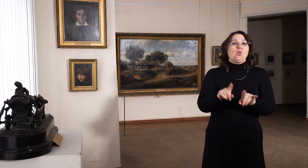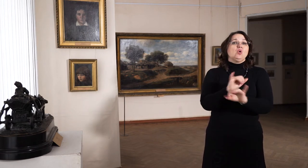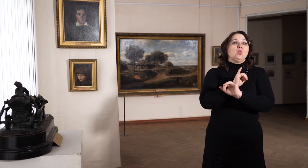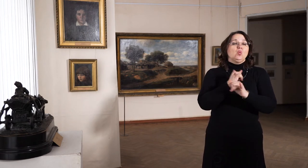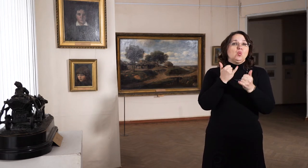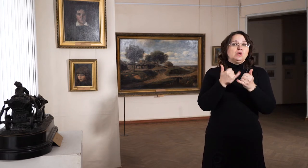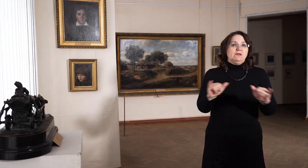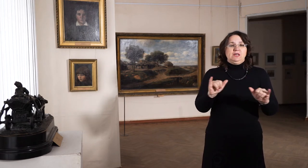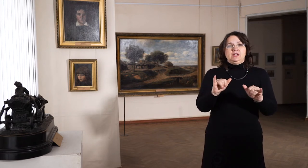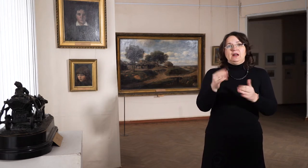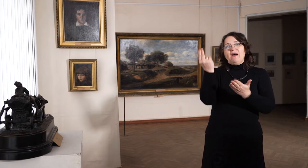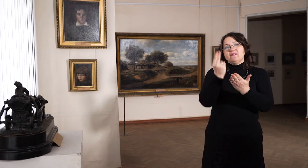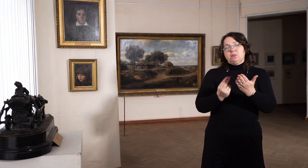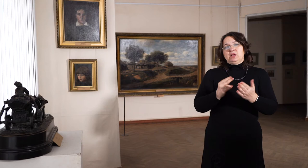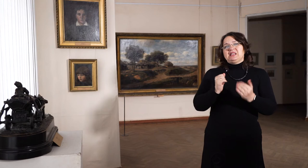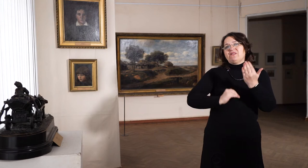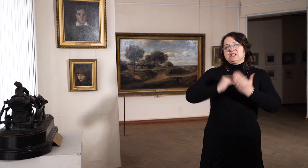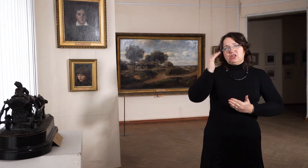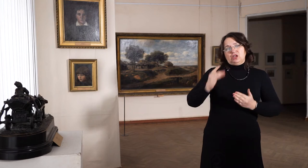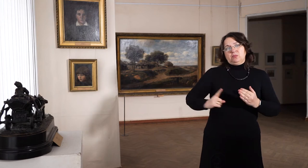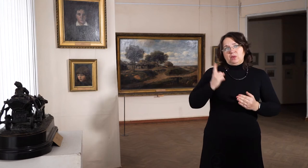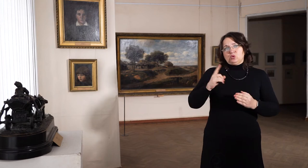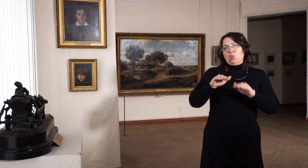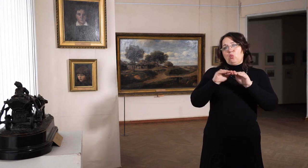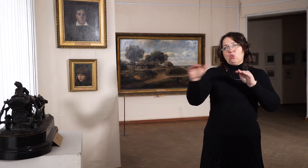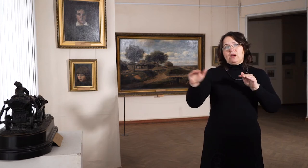удивительно выполненной на высочайшем уровне жанровой сцены.